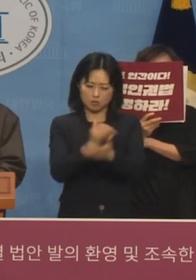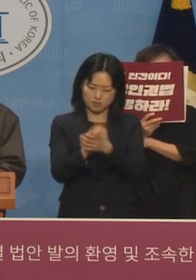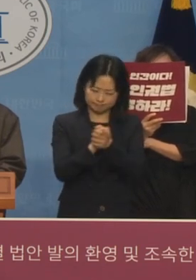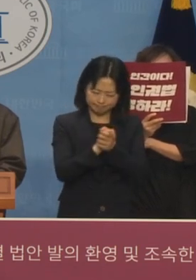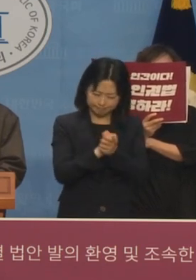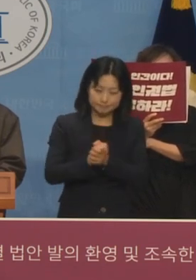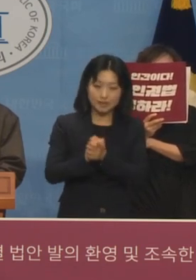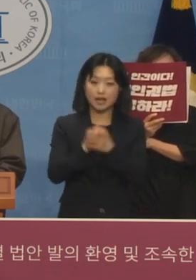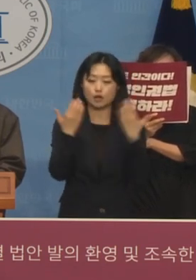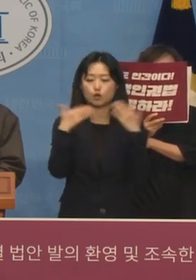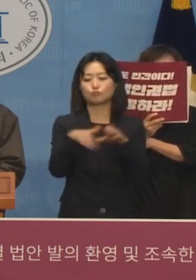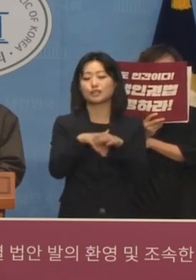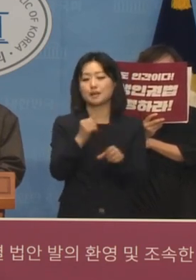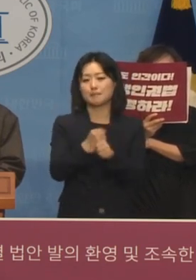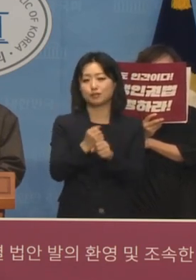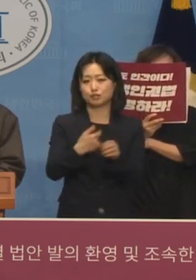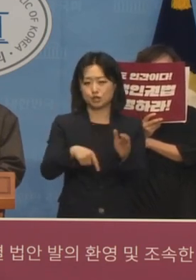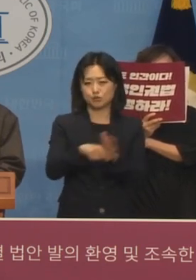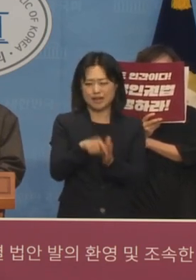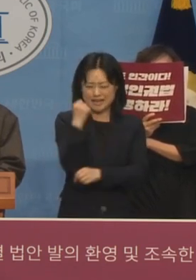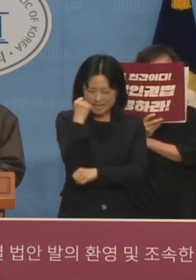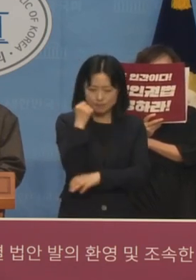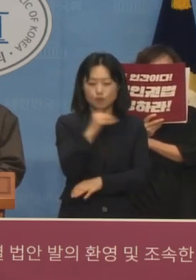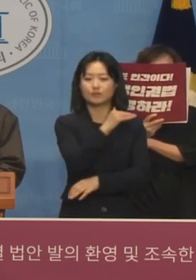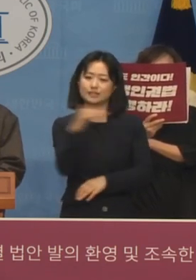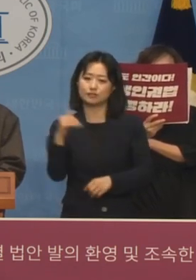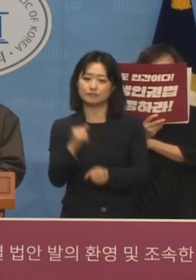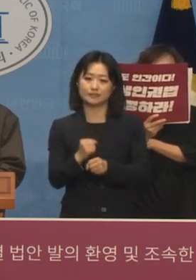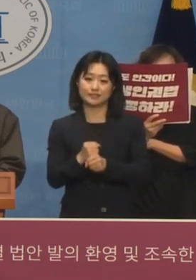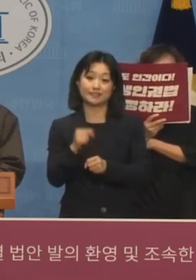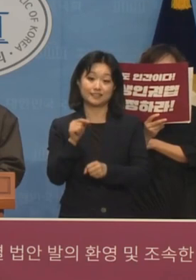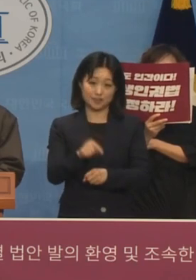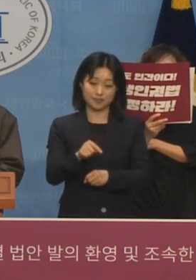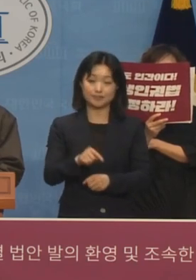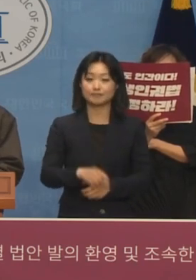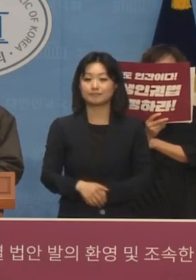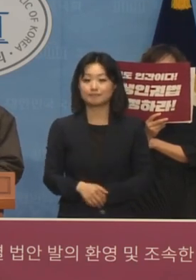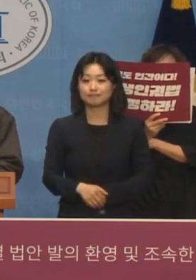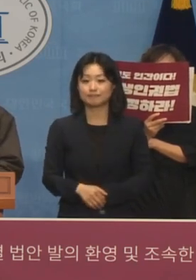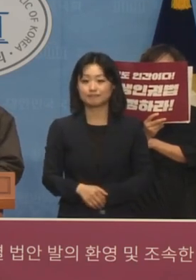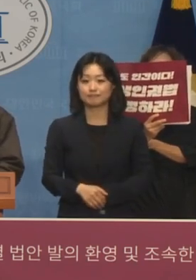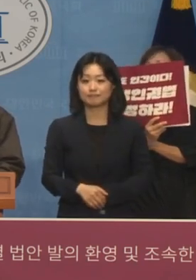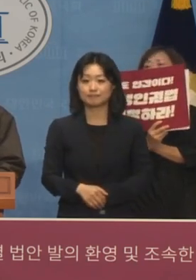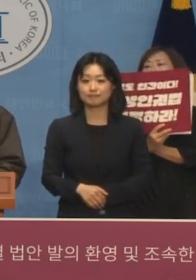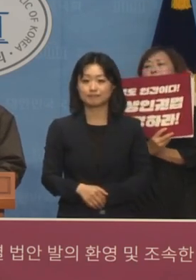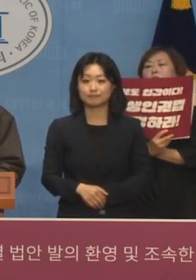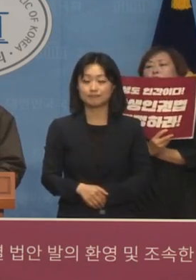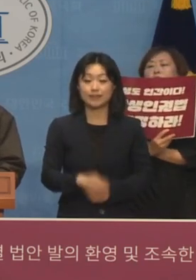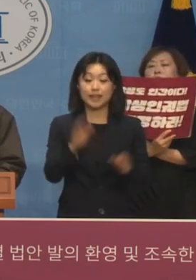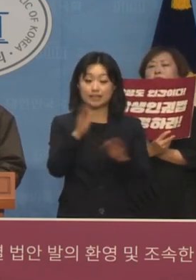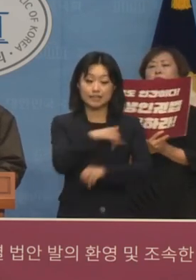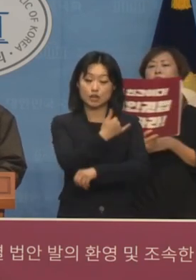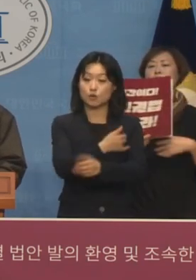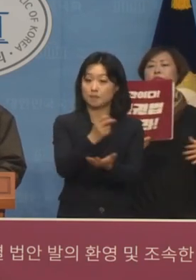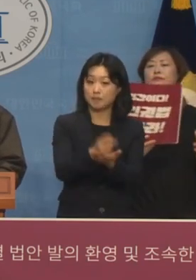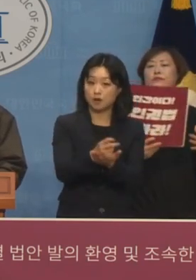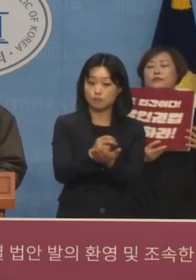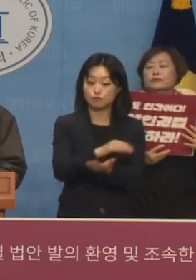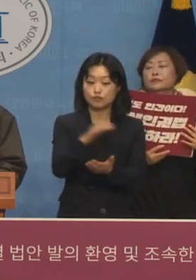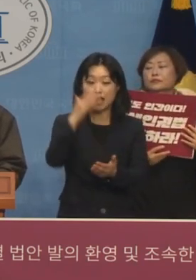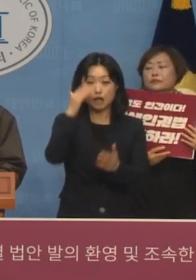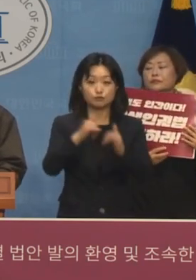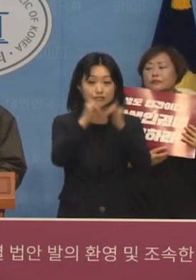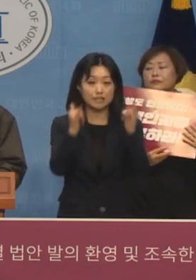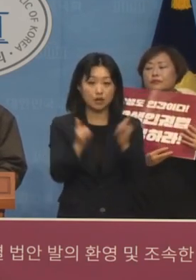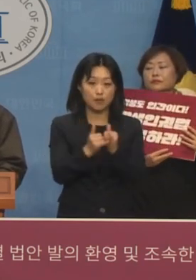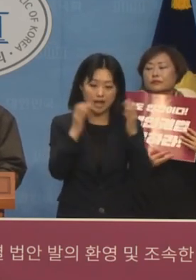학교 문화를 달성하고자 최소한의 제도를 마련하고자 하는 의지가 모였기 때문이라고 말씀드릴 수 있습니다. 학생인권법은 우리 사회가